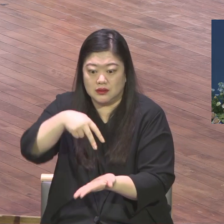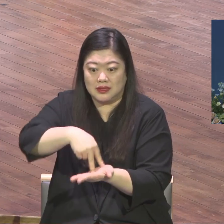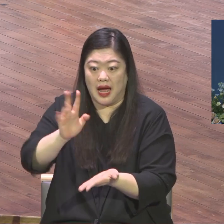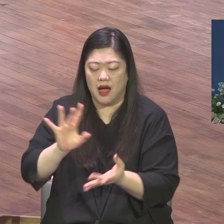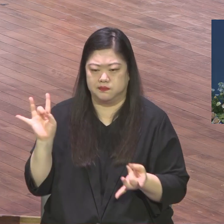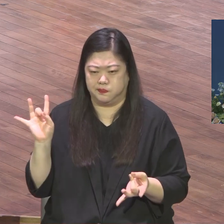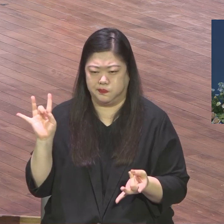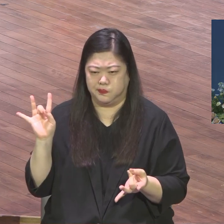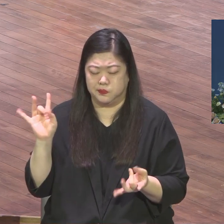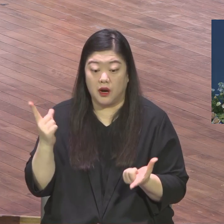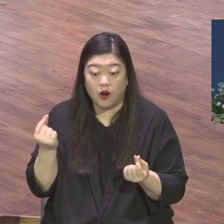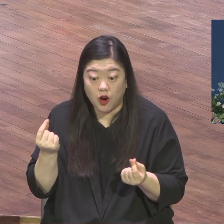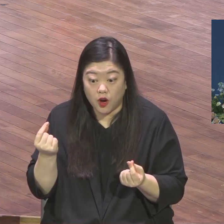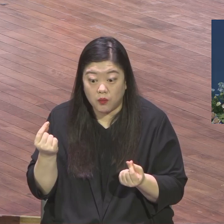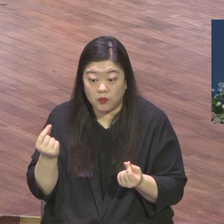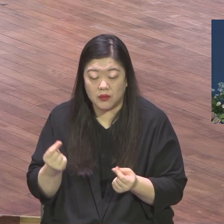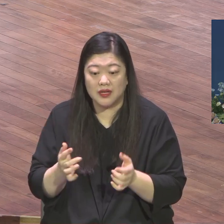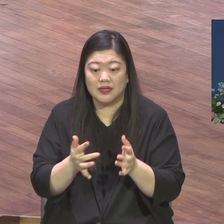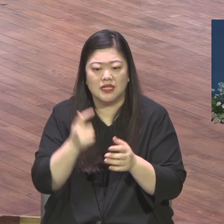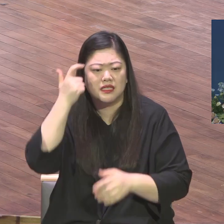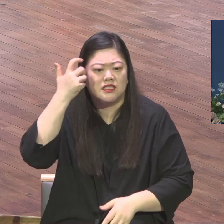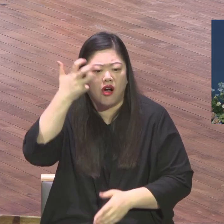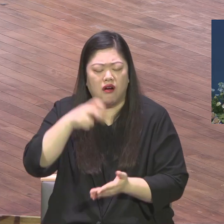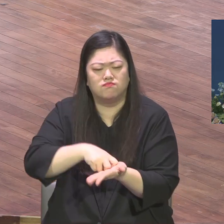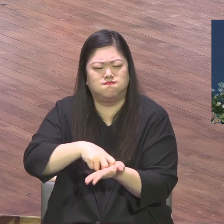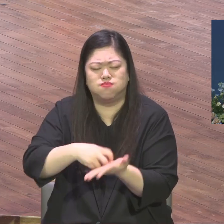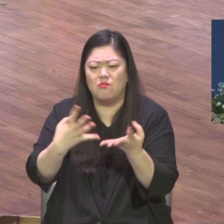바랍니다. 일어나 걸어라.